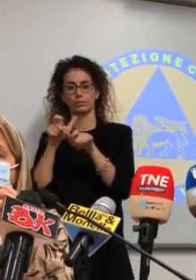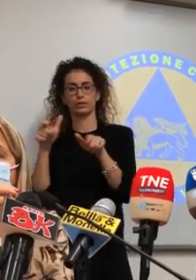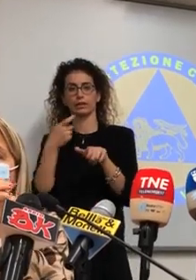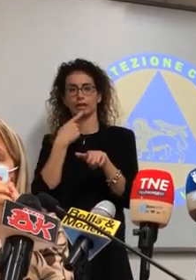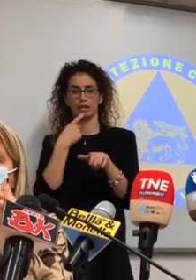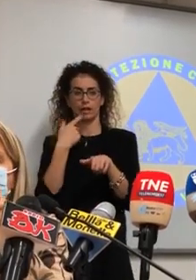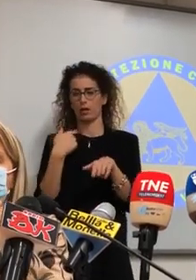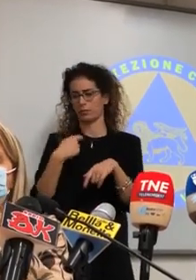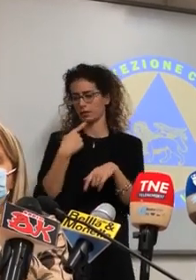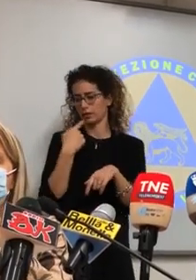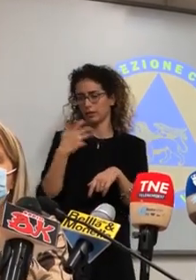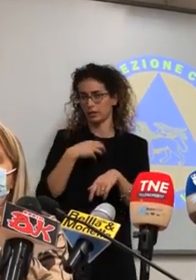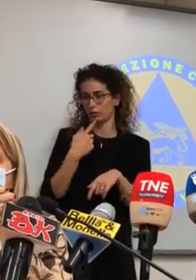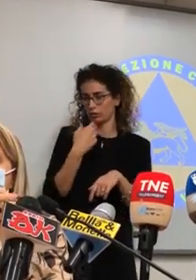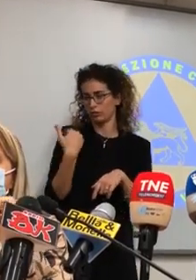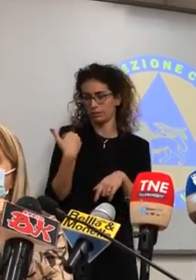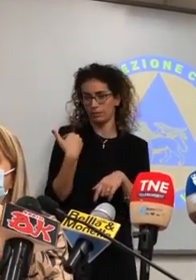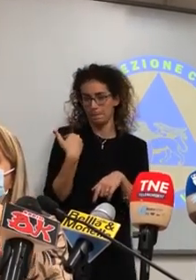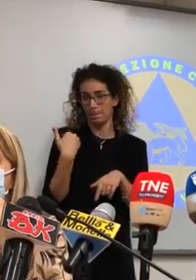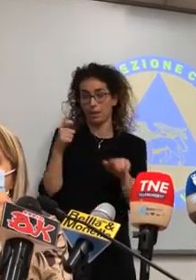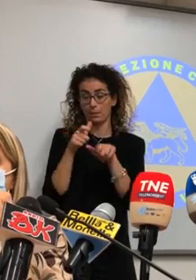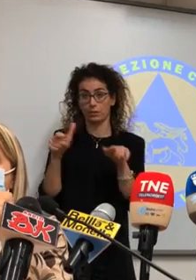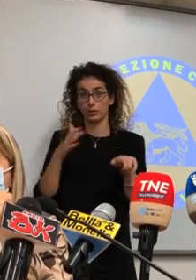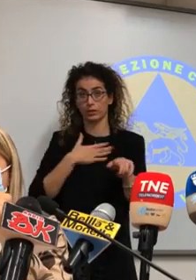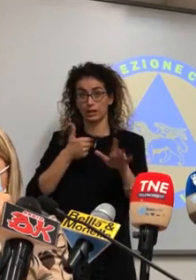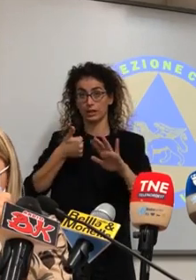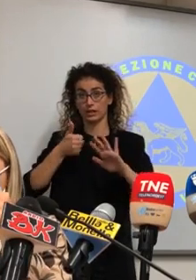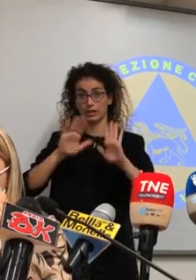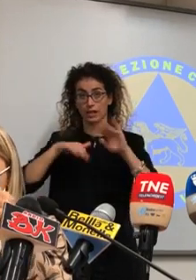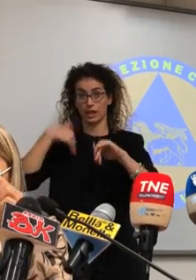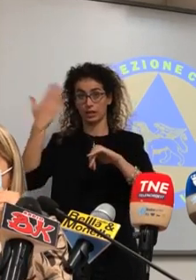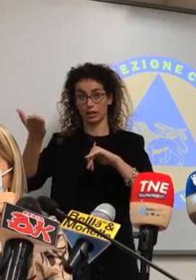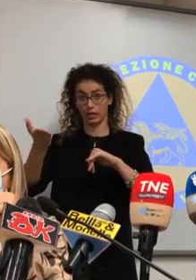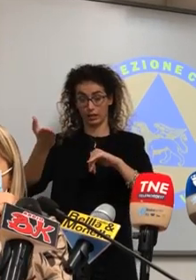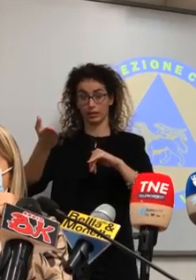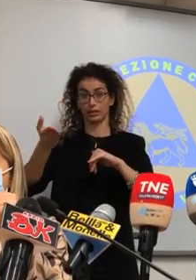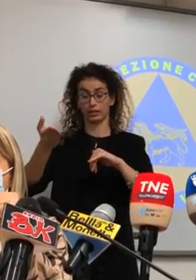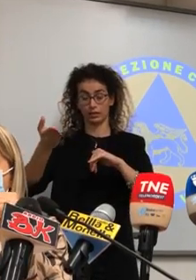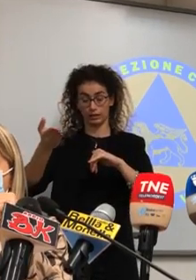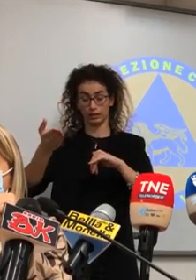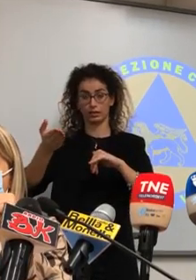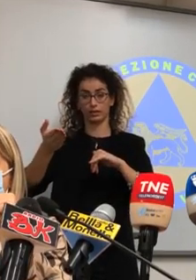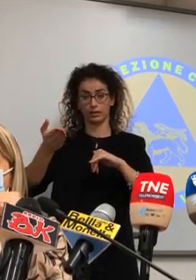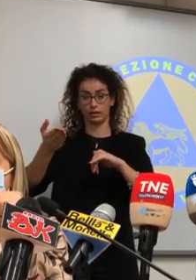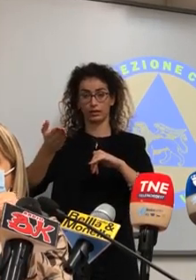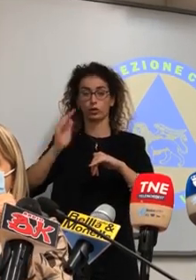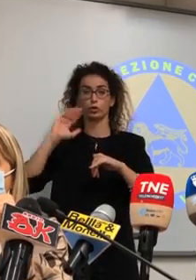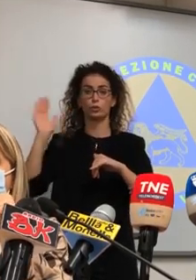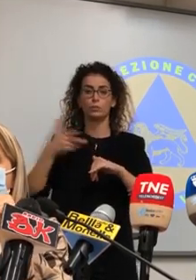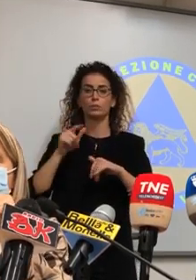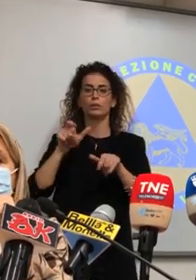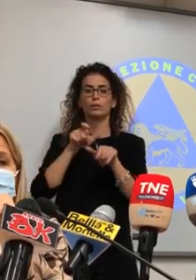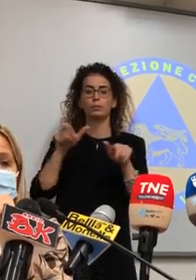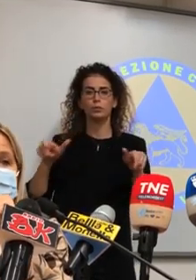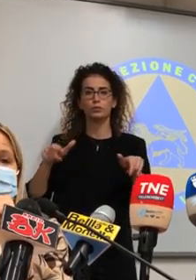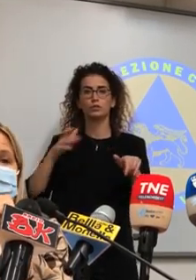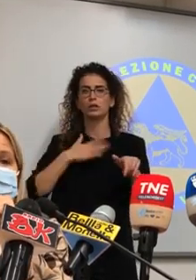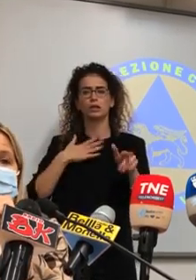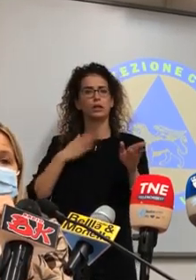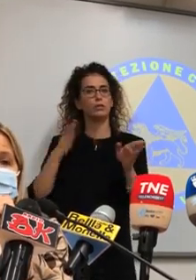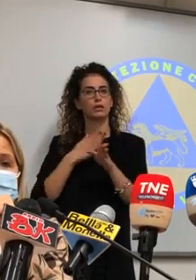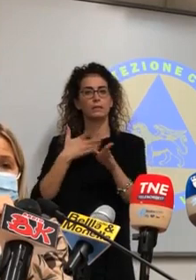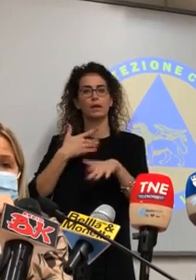diceva il Presidente e l'Assessore, sopra i 60 anni, ma anche a tutti i soggetti di qualsiasi età che hanno